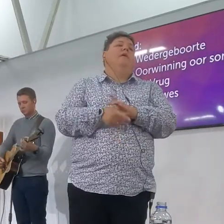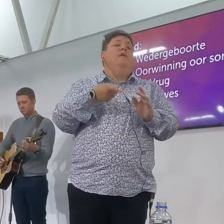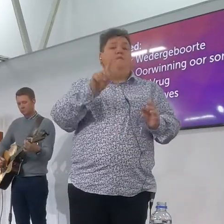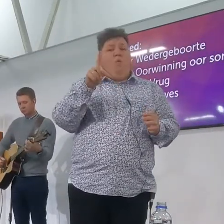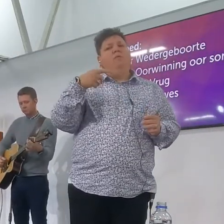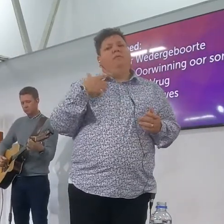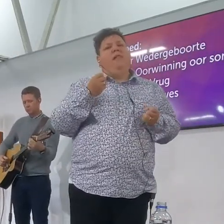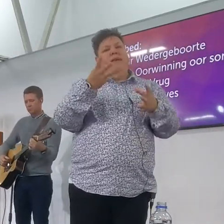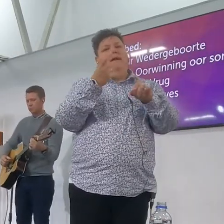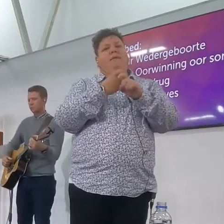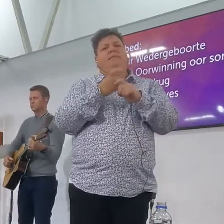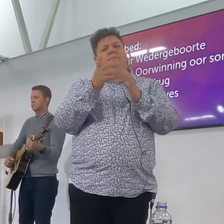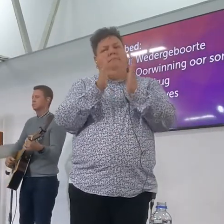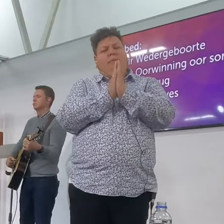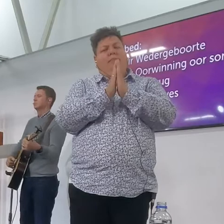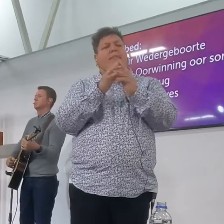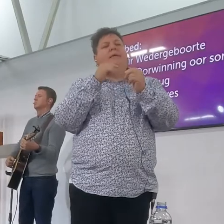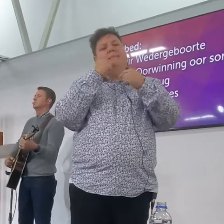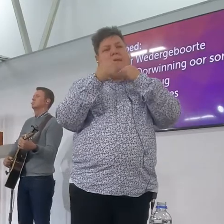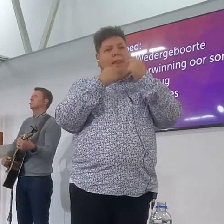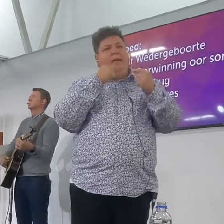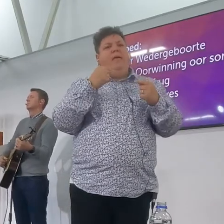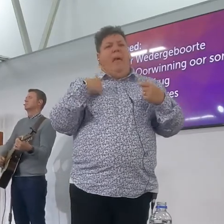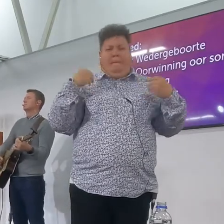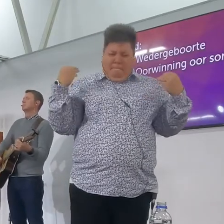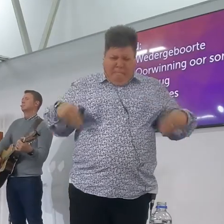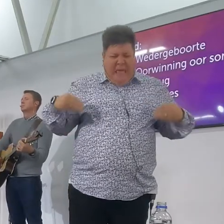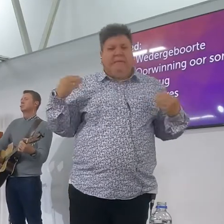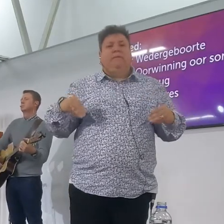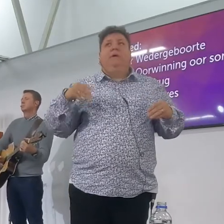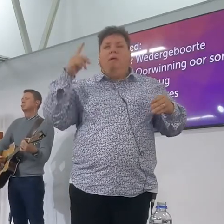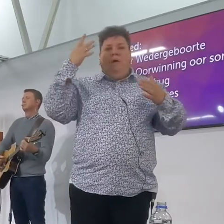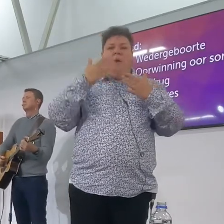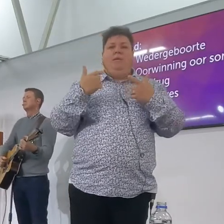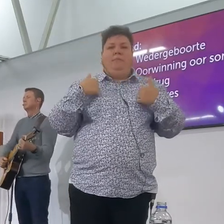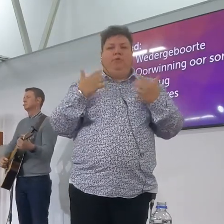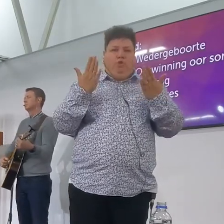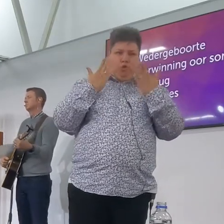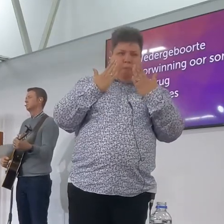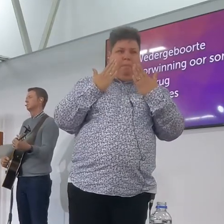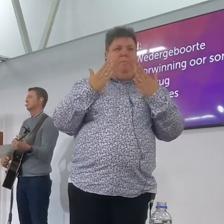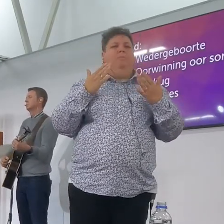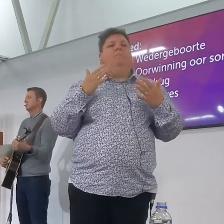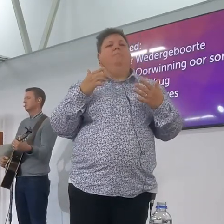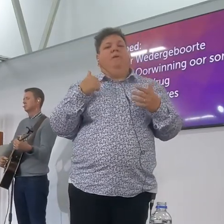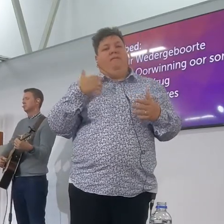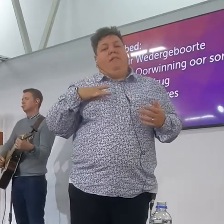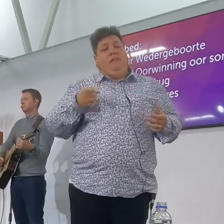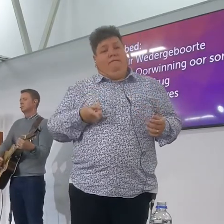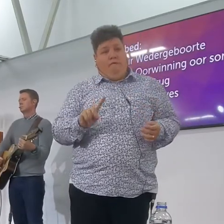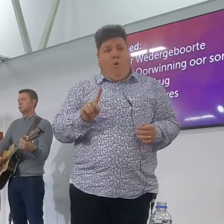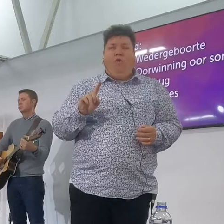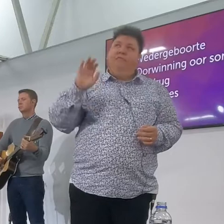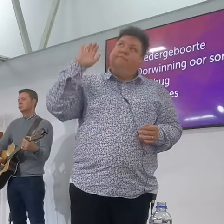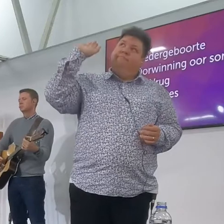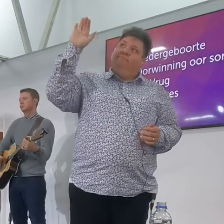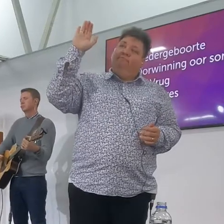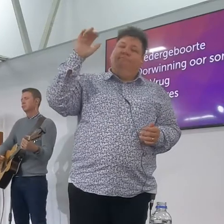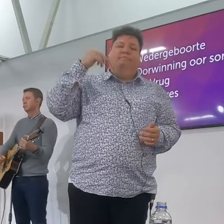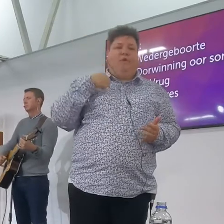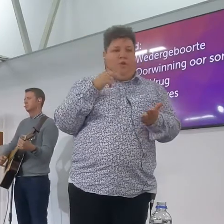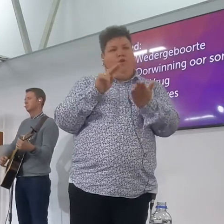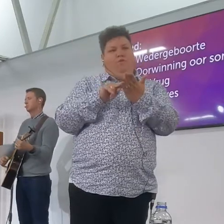ek. Ek bely dit dat ek te besig is en ek kom nie by u werk uit nie. Maar ek wil kom aanmeld vir oggend, sodat ek my gawes kan gebruik